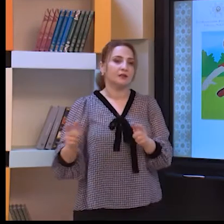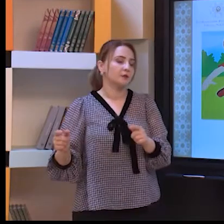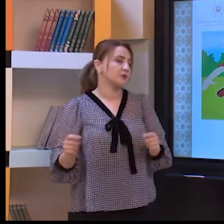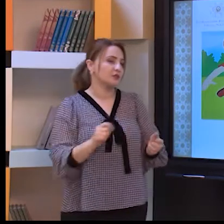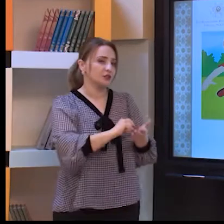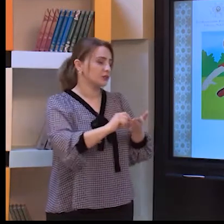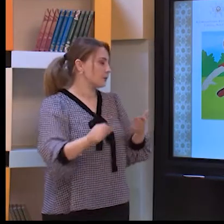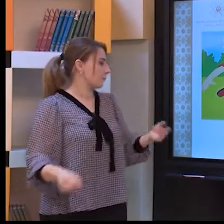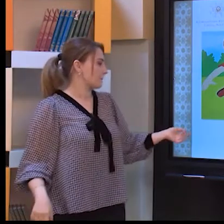hazırlayıb yazacaq.